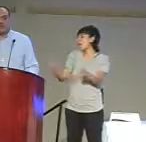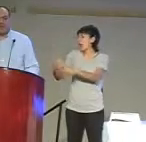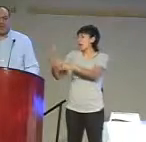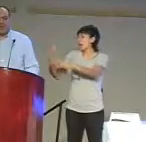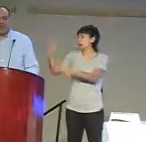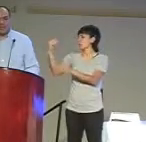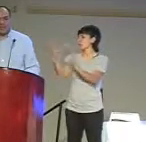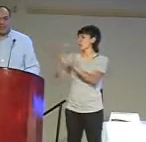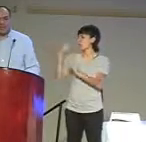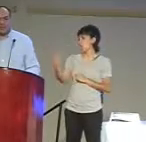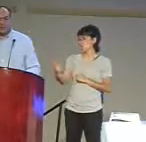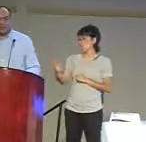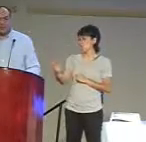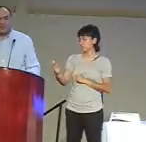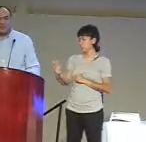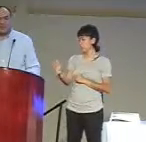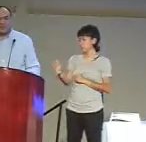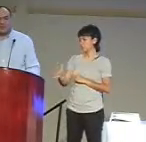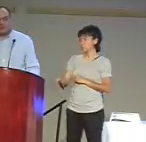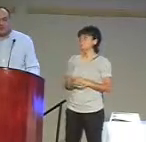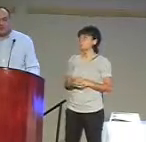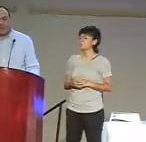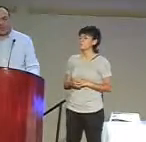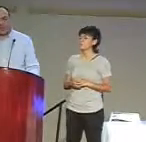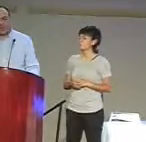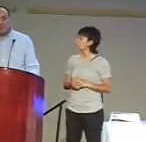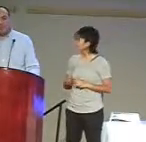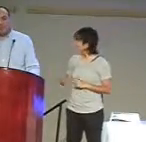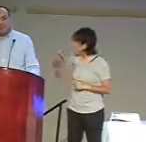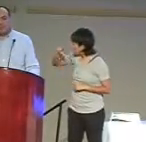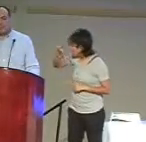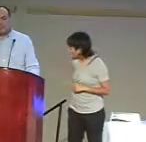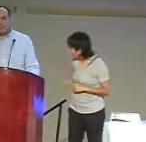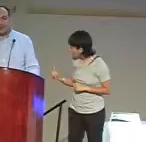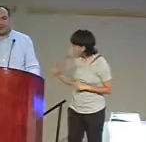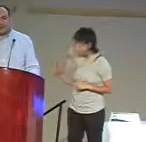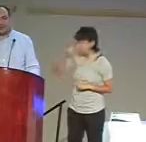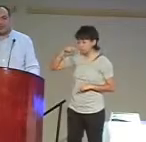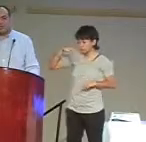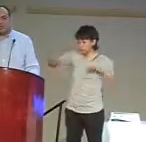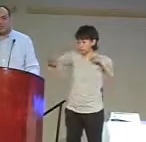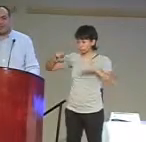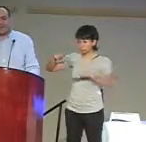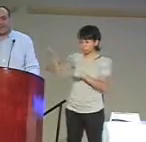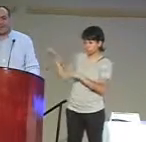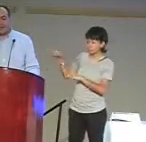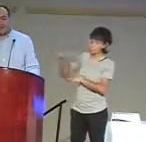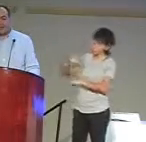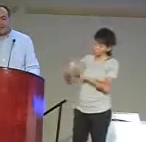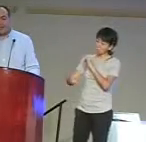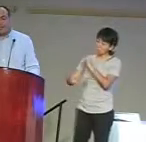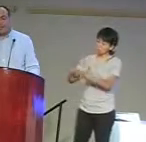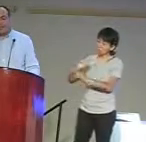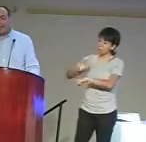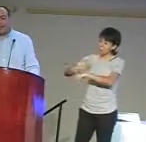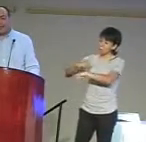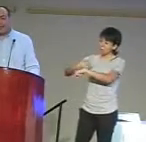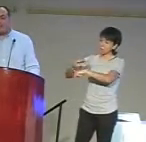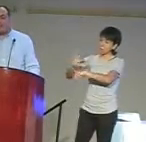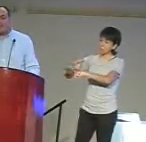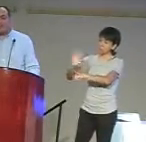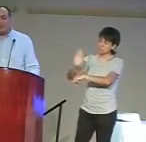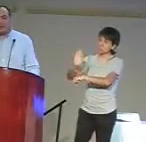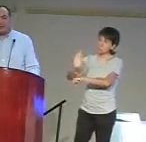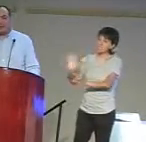de los certificados de nacimiento tendremos cifras mucho más aproximadas a la realidad,